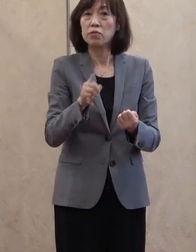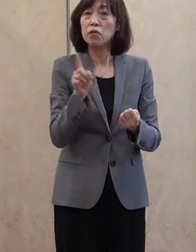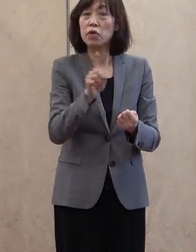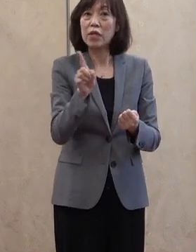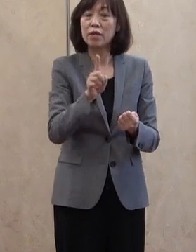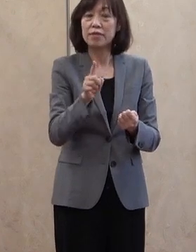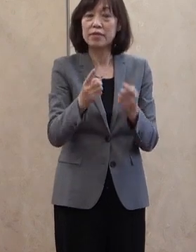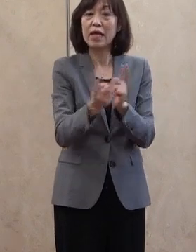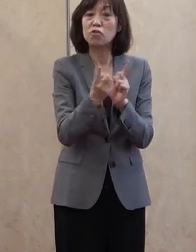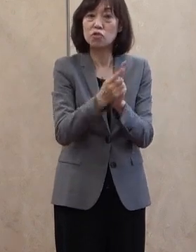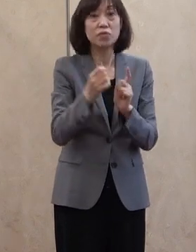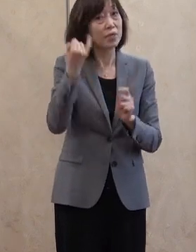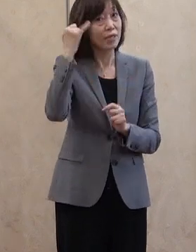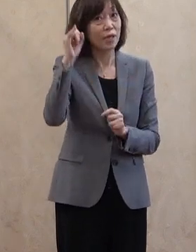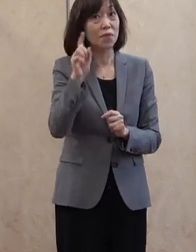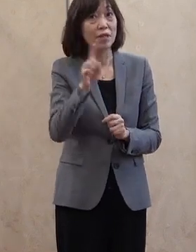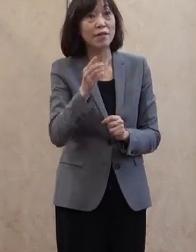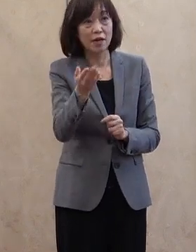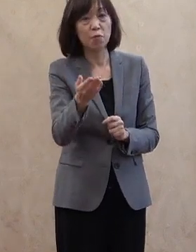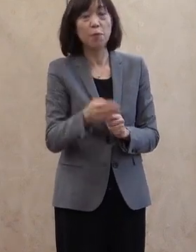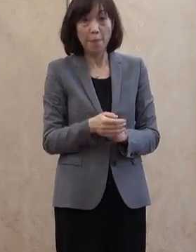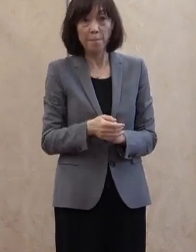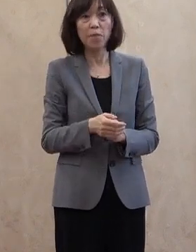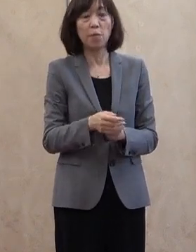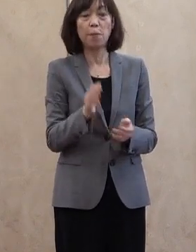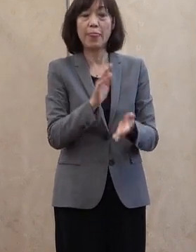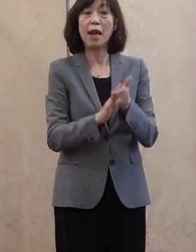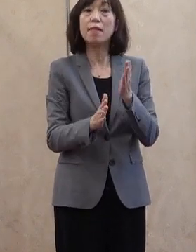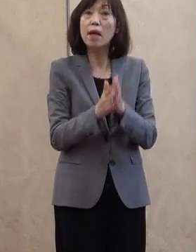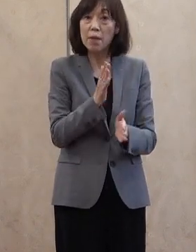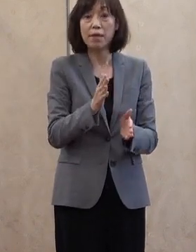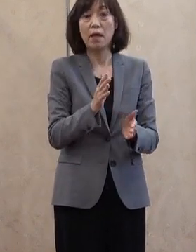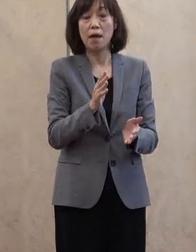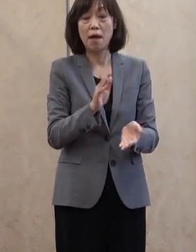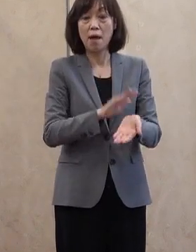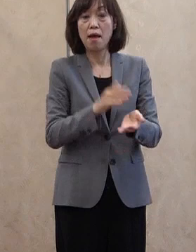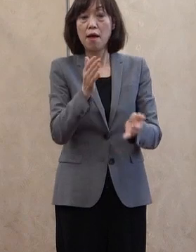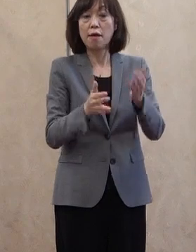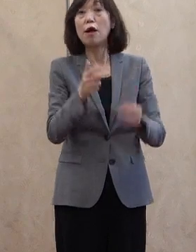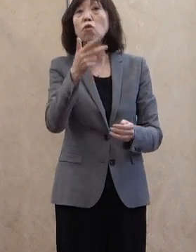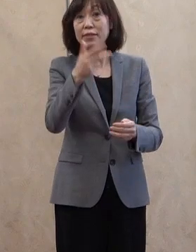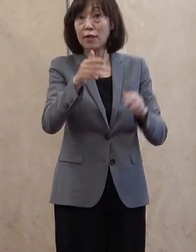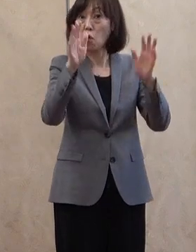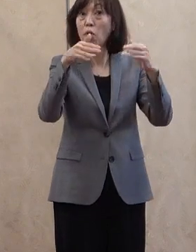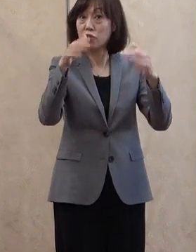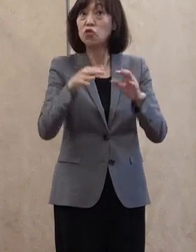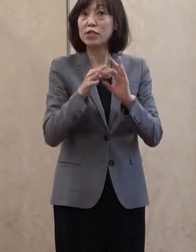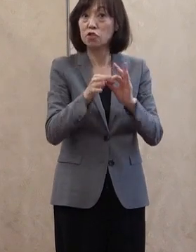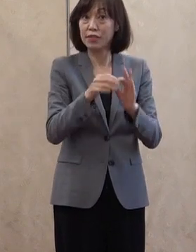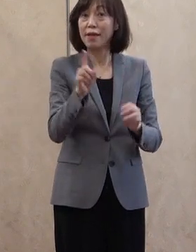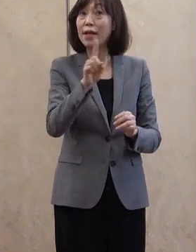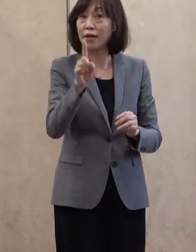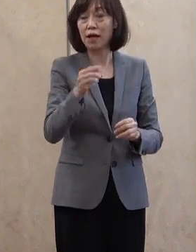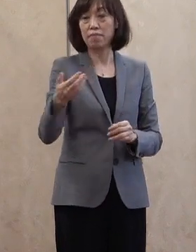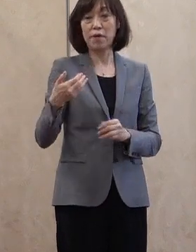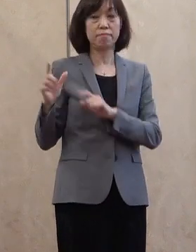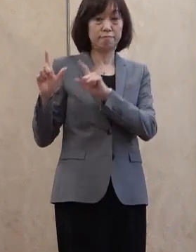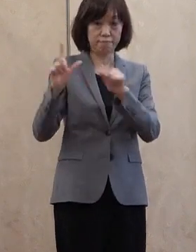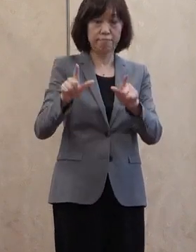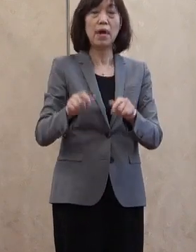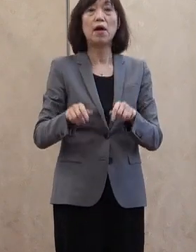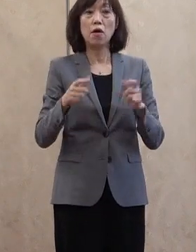ところと、改めてその看護師さんの募集について、呼びかけ等ありましたらお願いします。 ちょうど